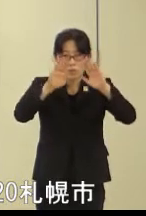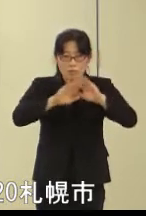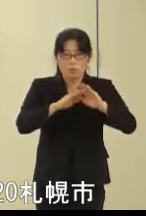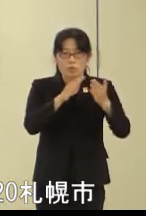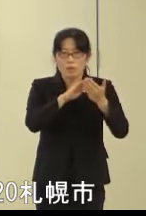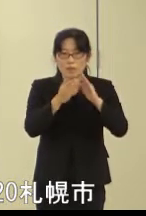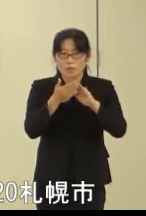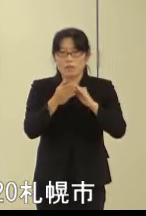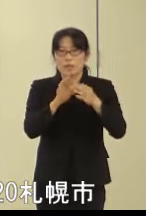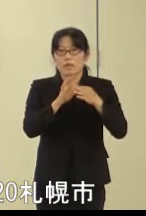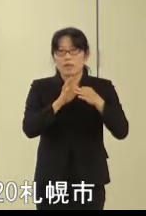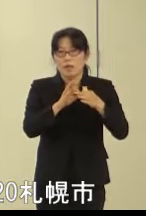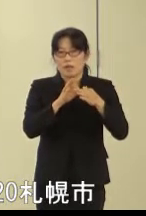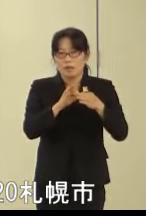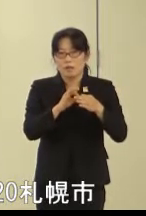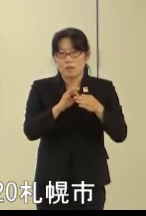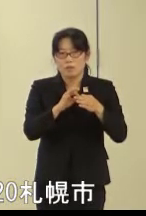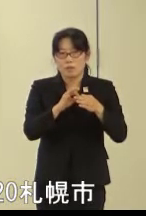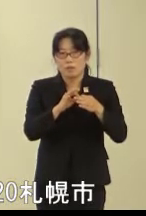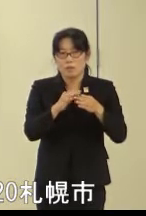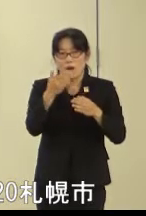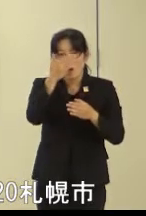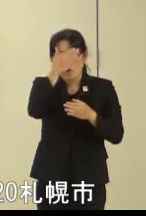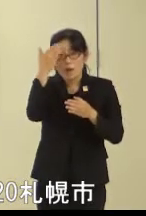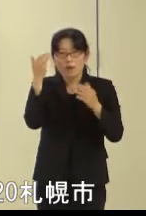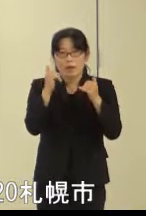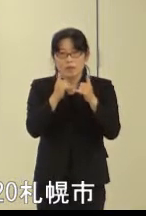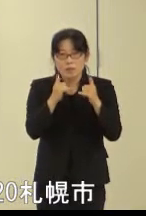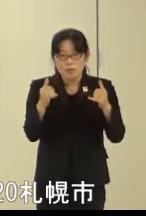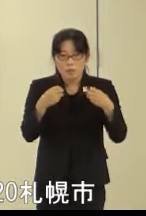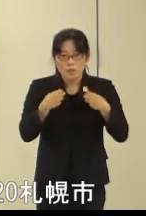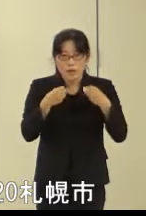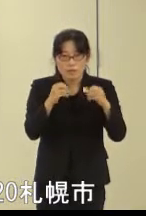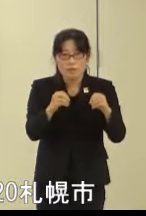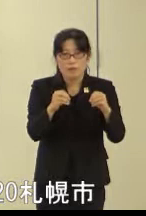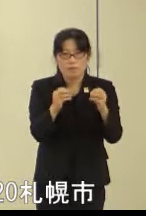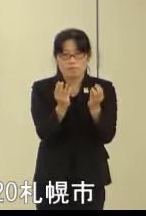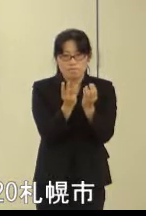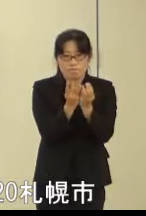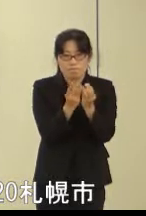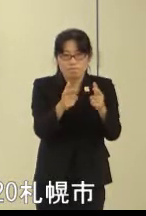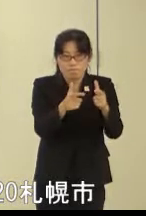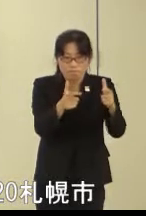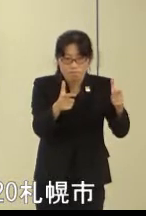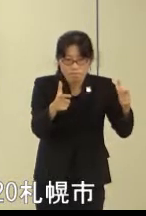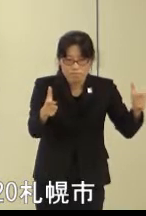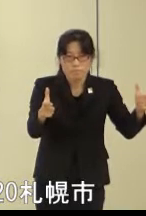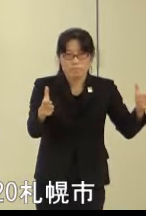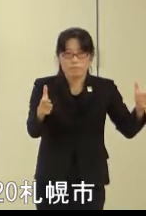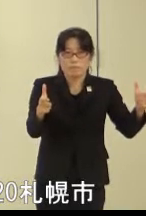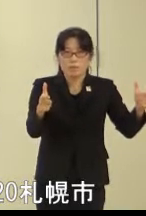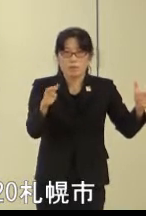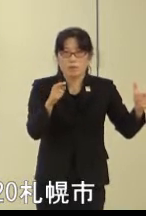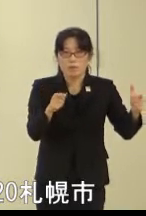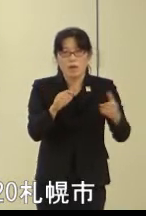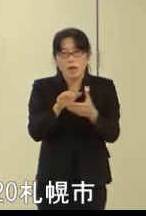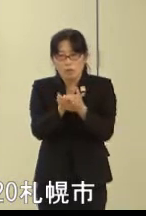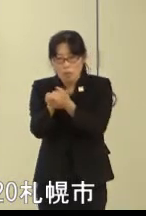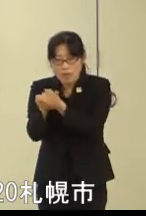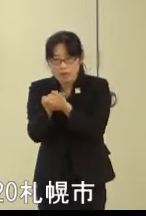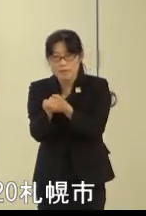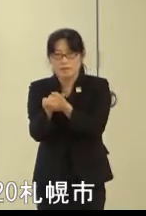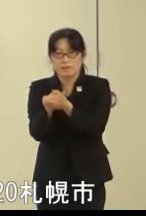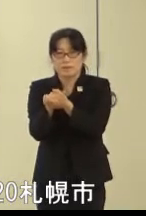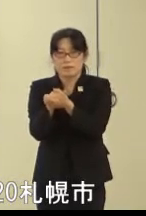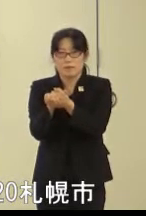街関連で若い人の感染が拡大をしてそこから友人で